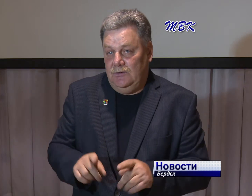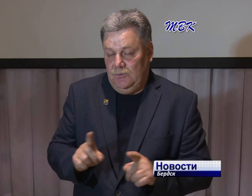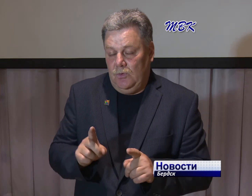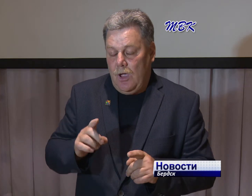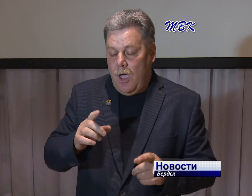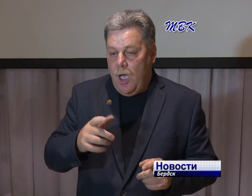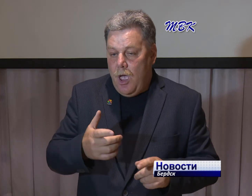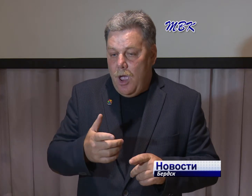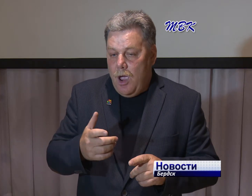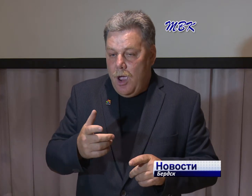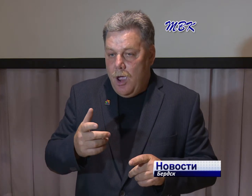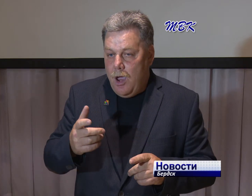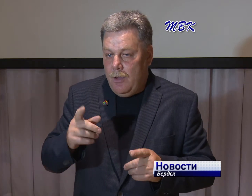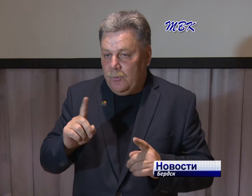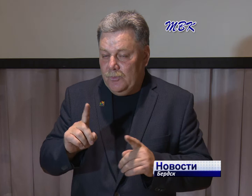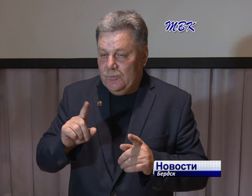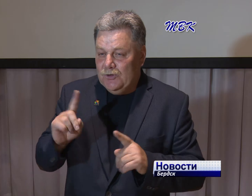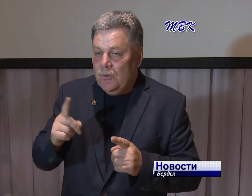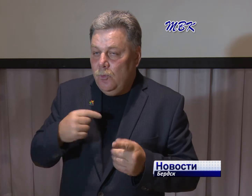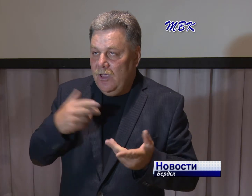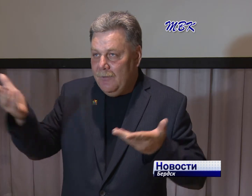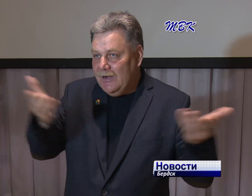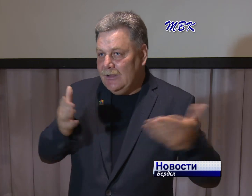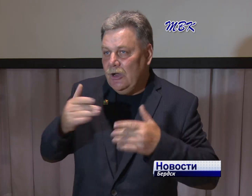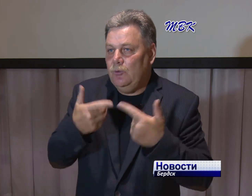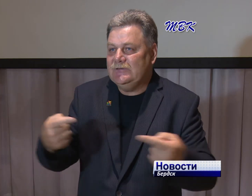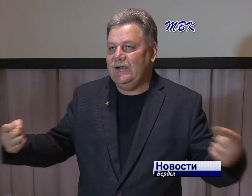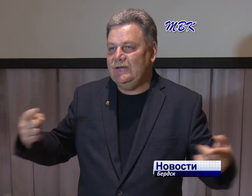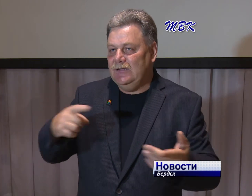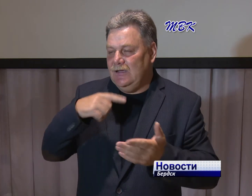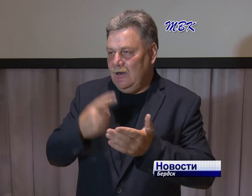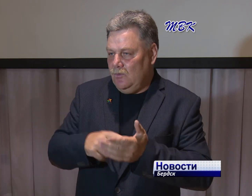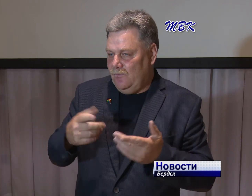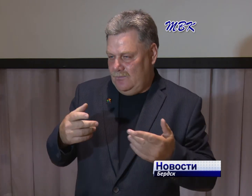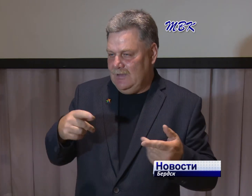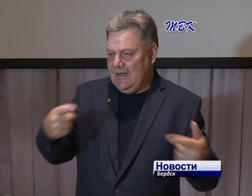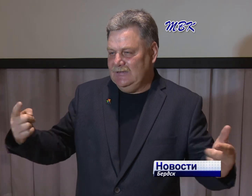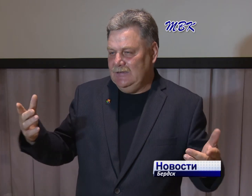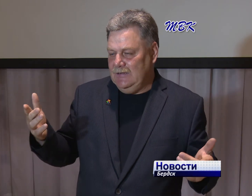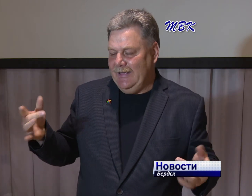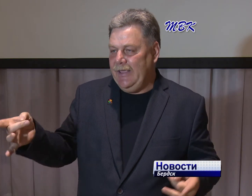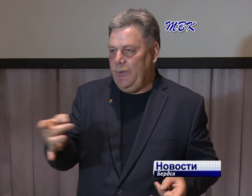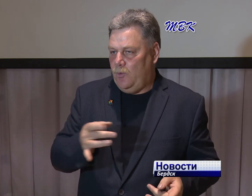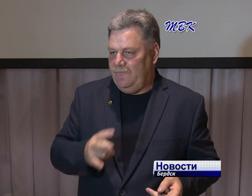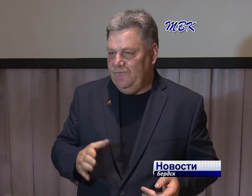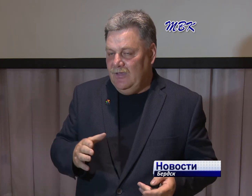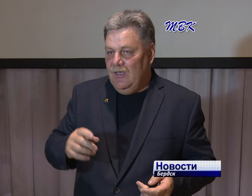И получается так, что... Почему вот я приглашаю с разных городов, разных